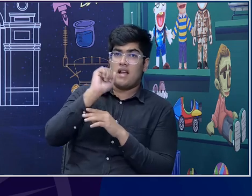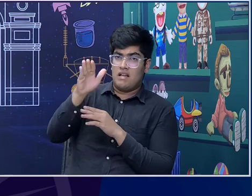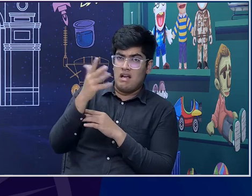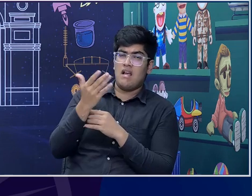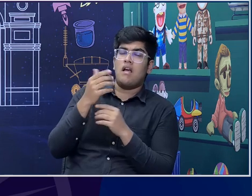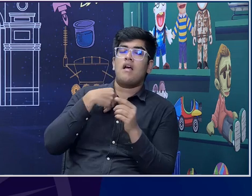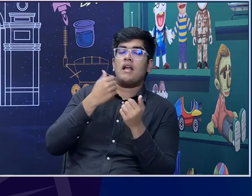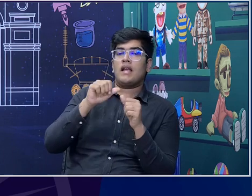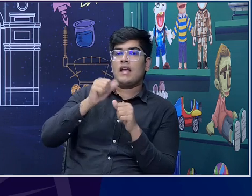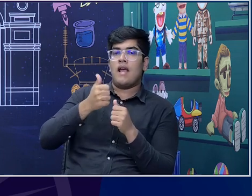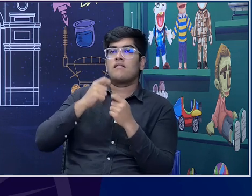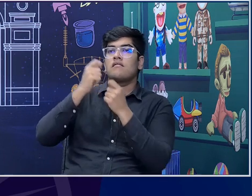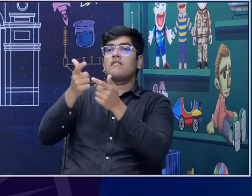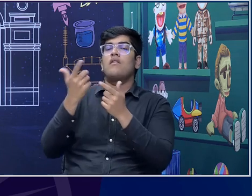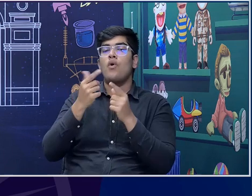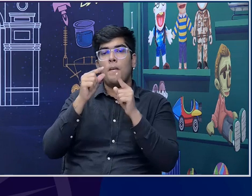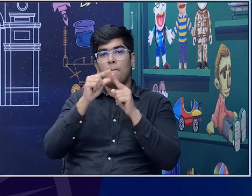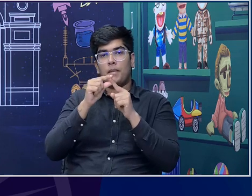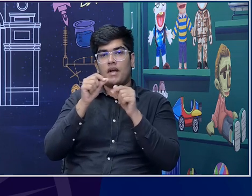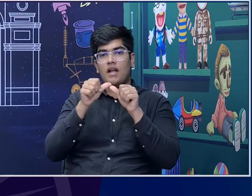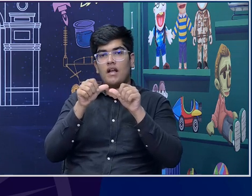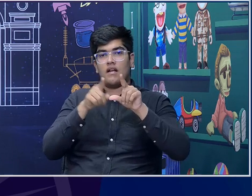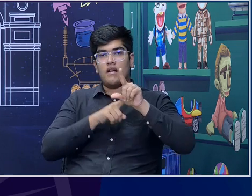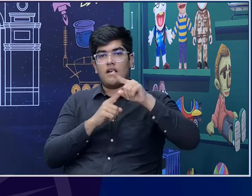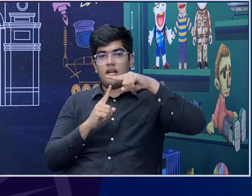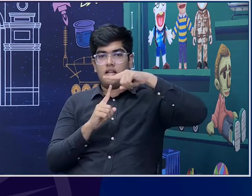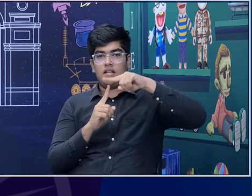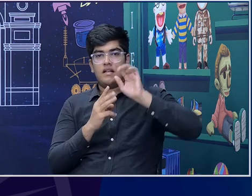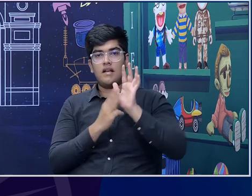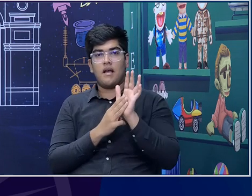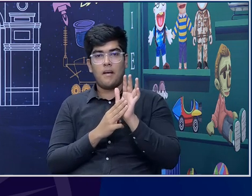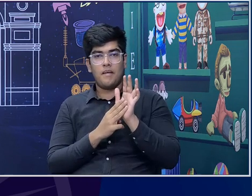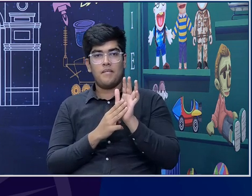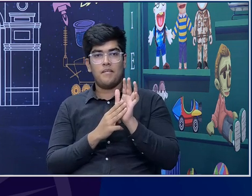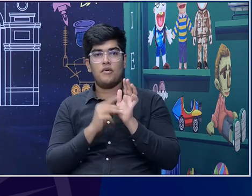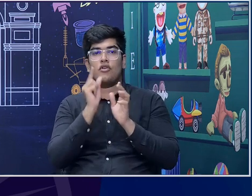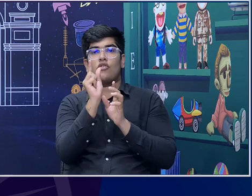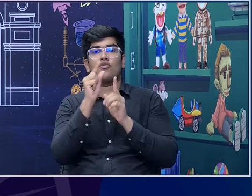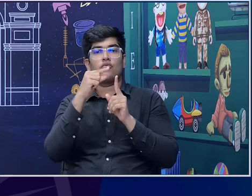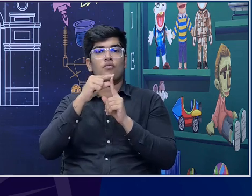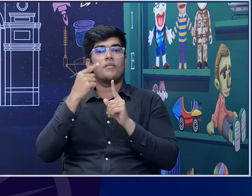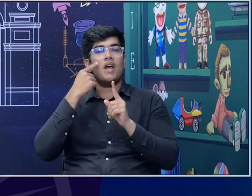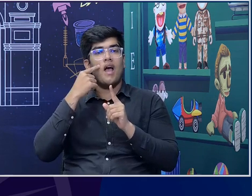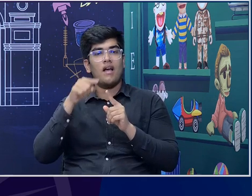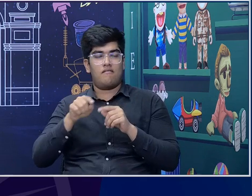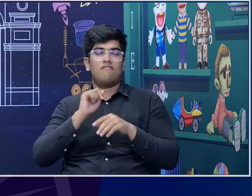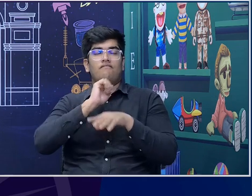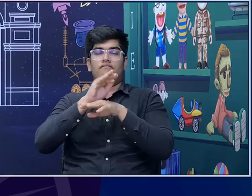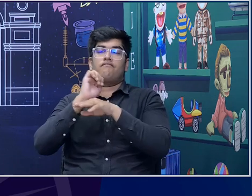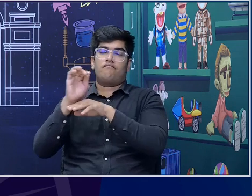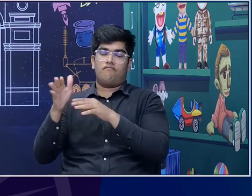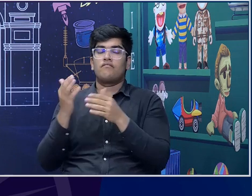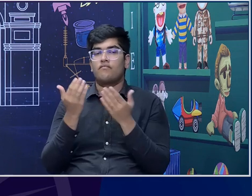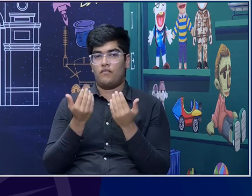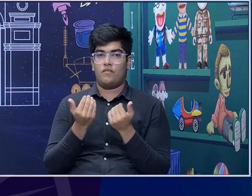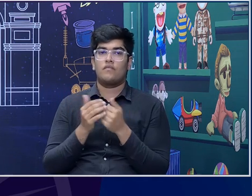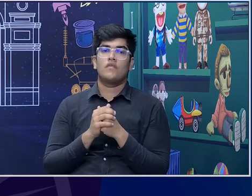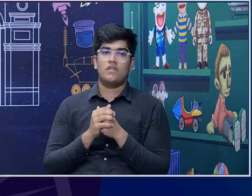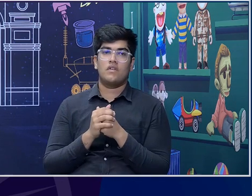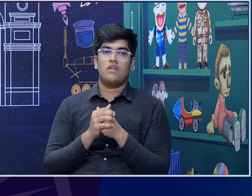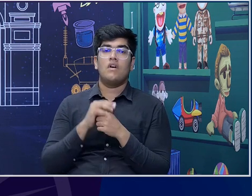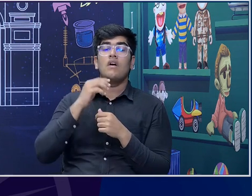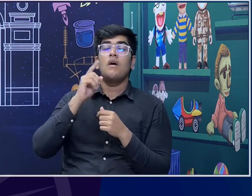तरीके से भी काम करते हैं तो डाक सेवक जो काम करते थे वो काम अभी भी करना पड़ता है उनको क्योंकि गावों में अभी